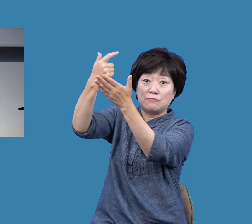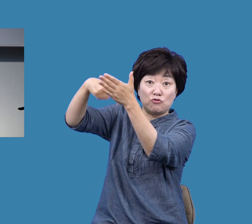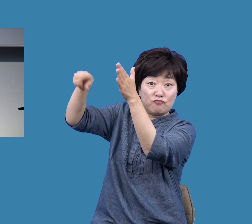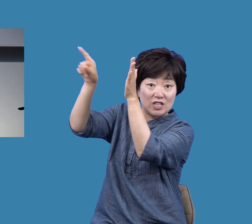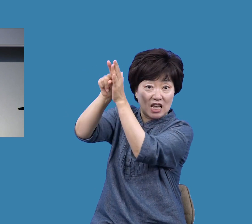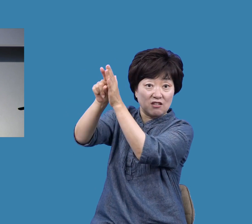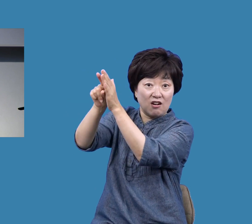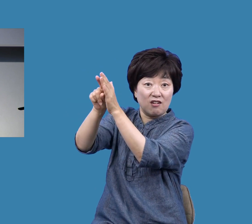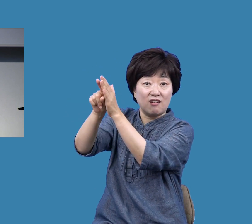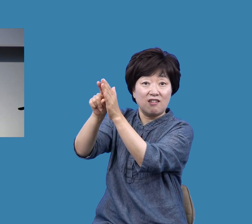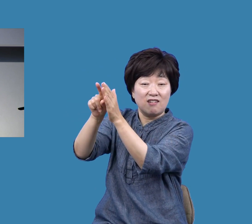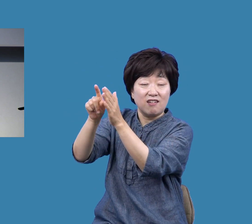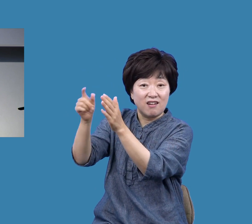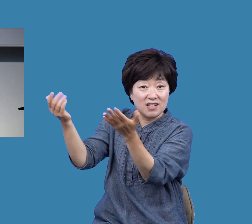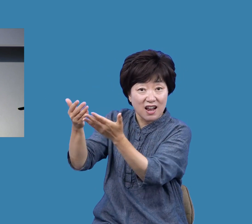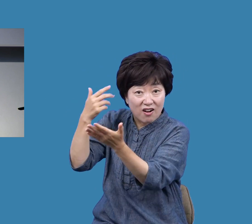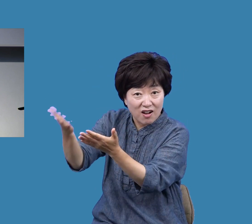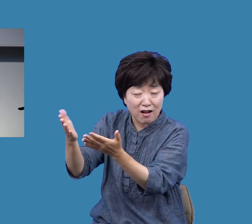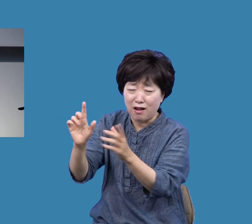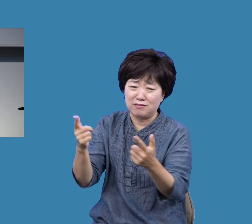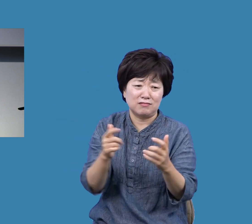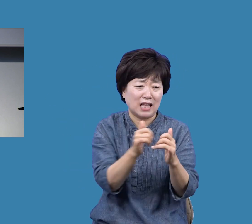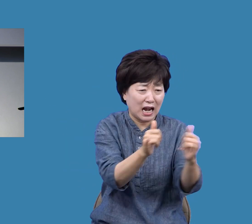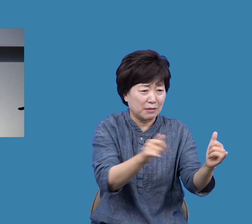직통으로 상대한다고 이런 일이 생기겠냐고.